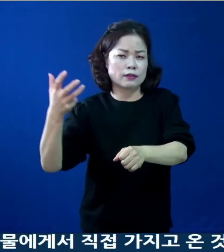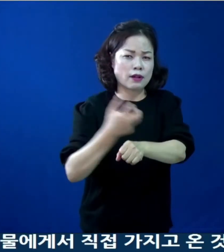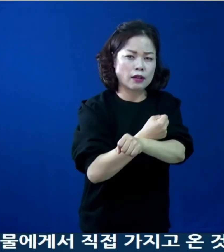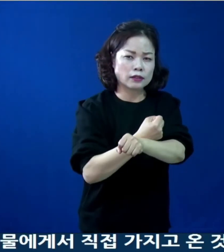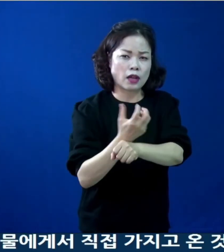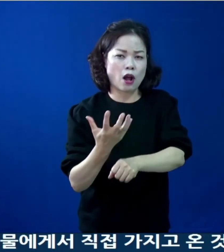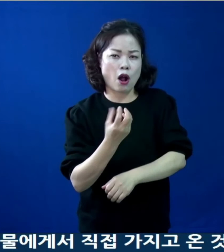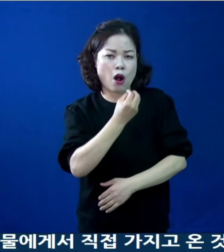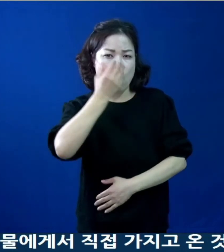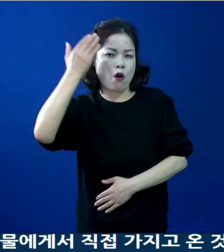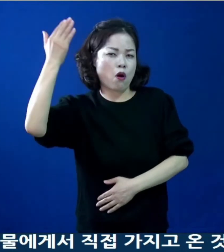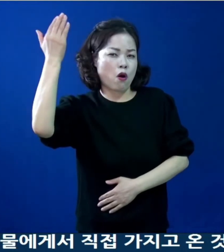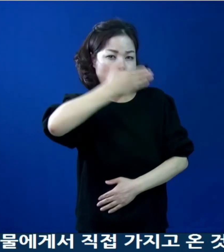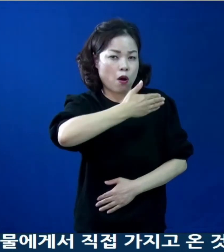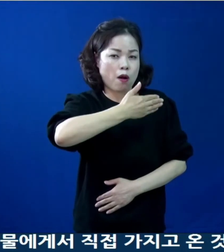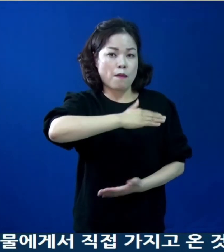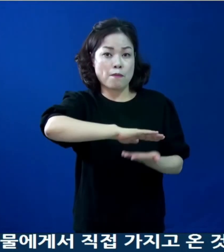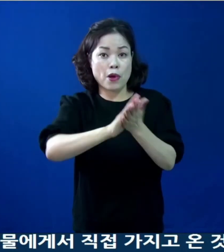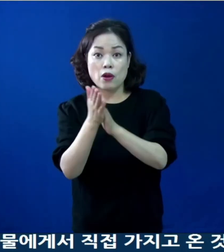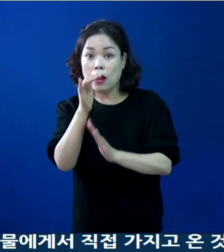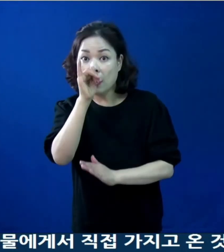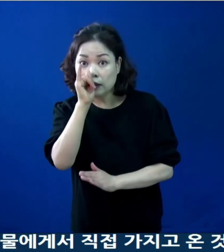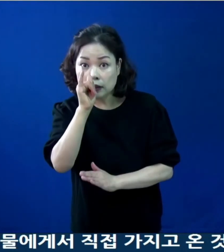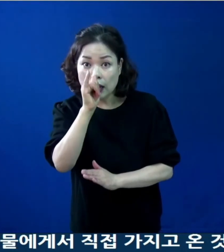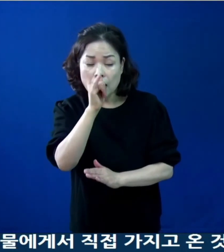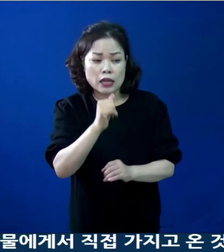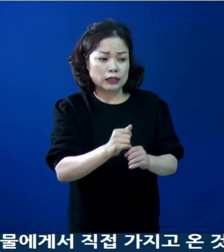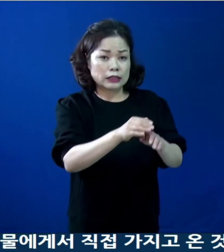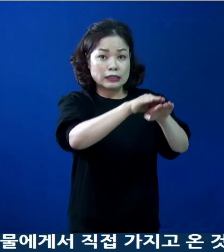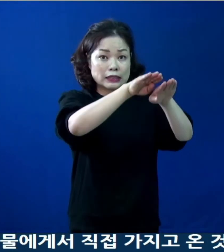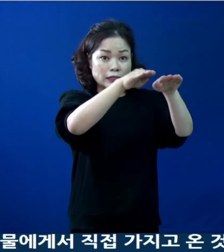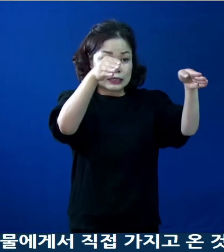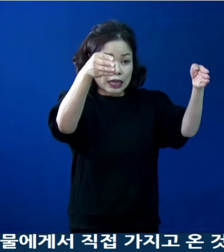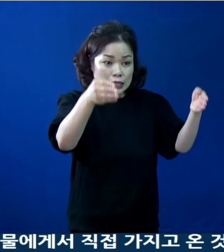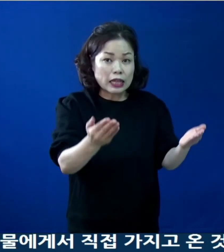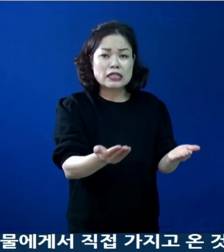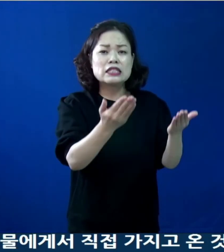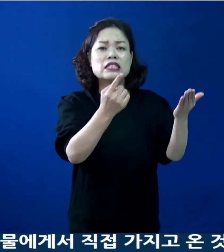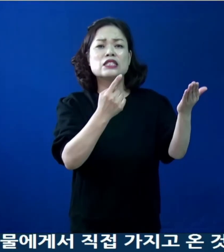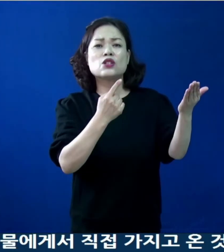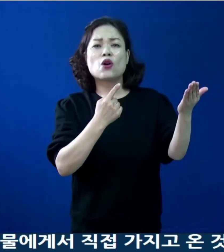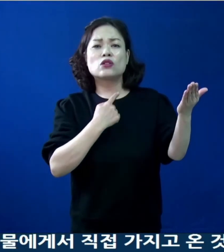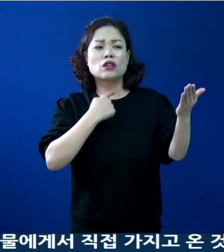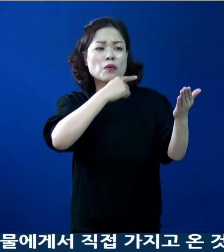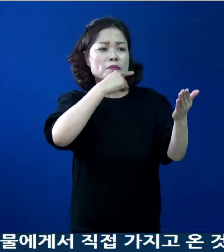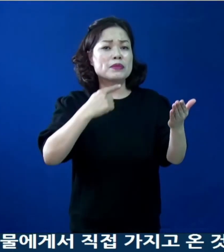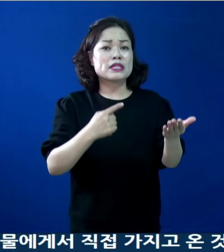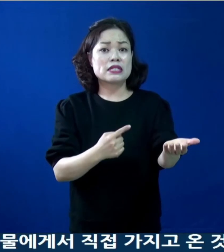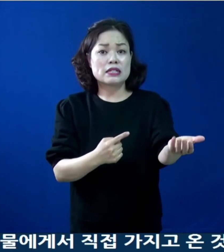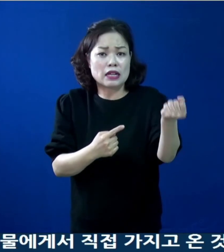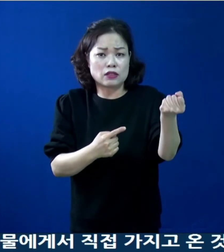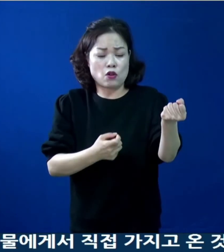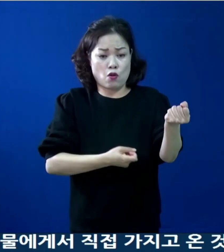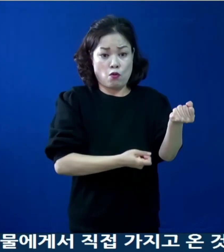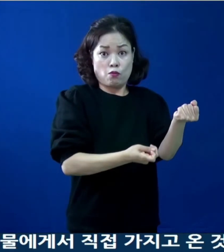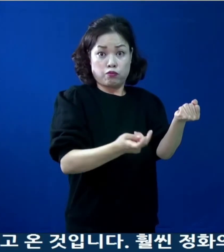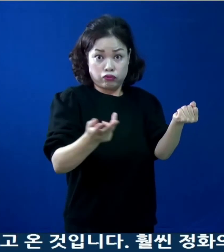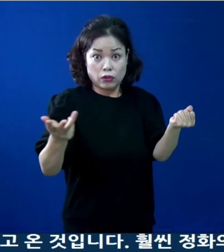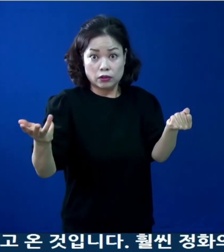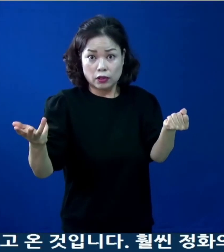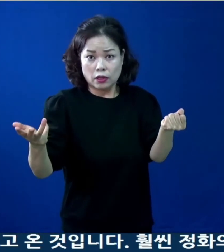힘이 있다. 출애굽기 29장에 나오는 거예요. 그 제단에 드려졌던 피를 가지고 뿌린 거예요.